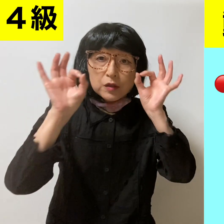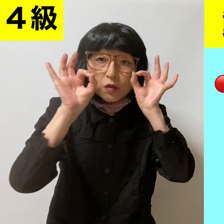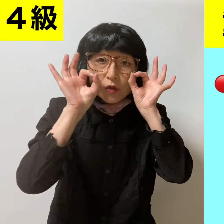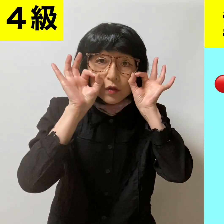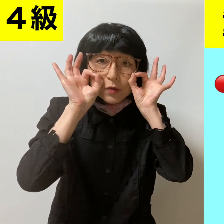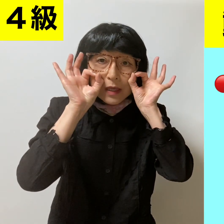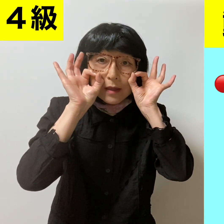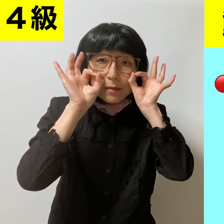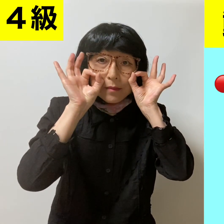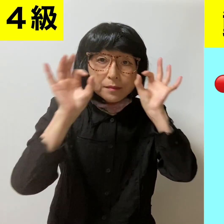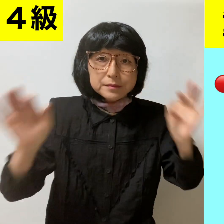すずめ、